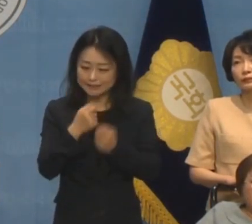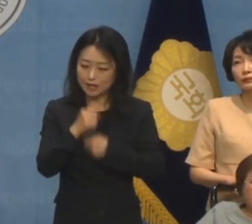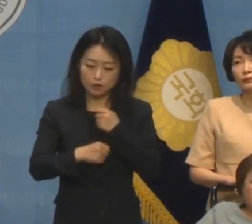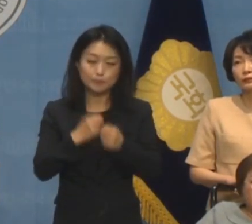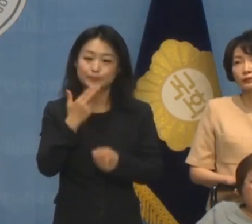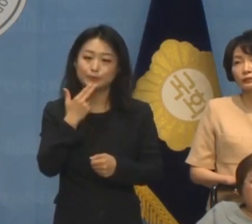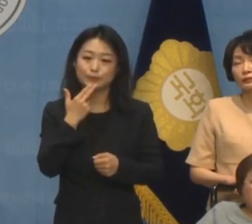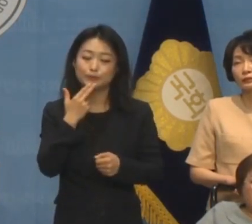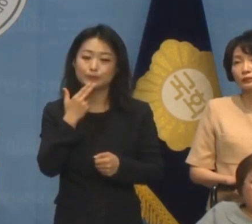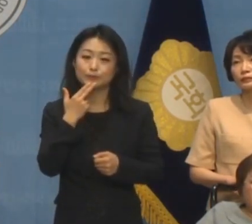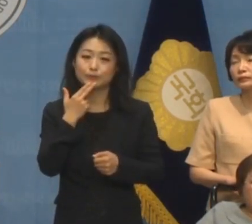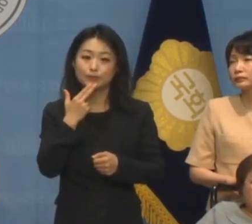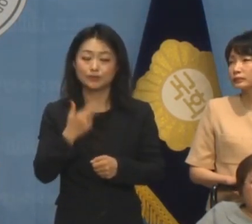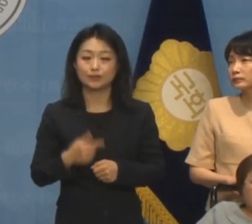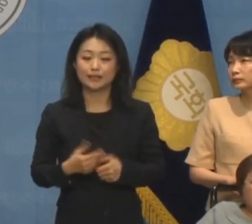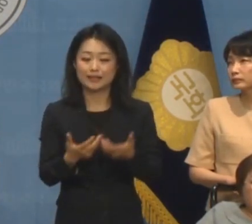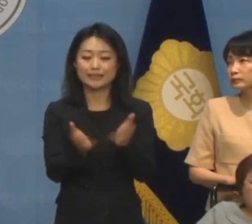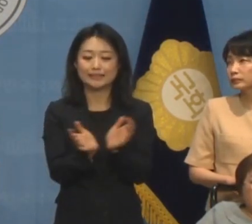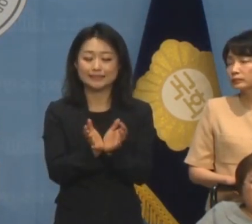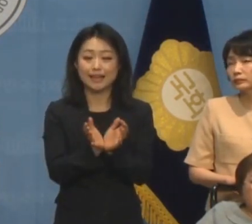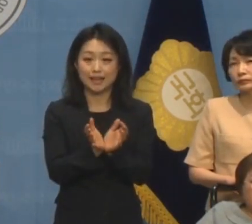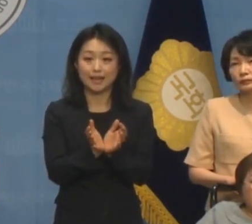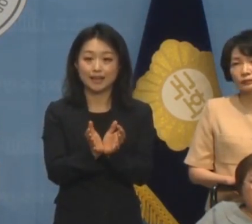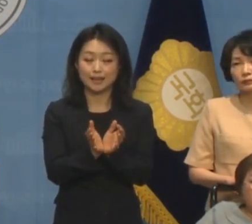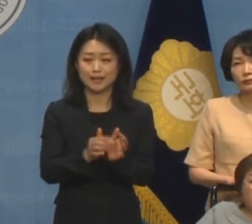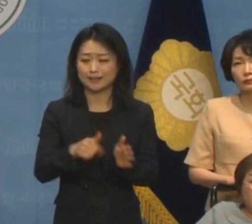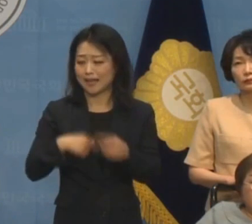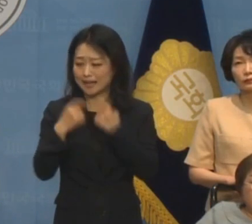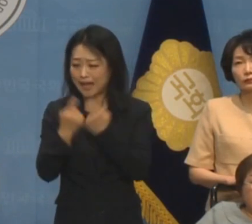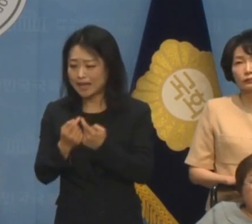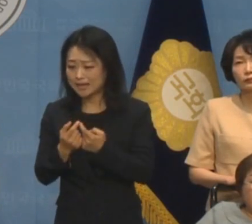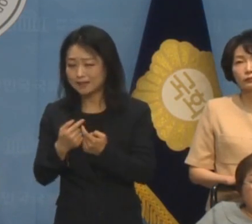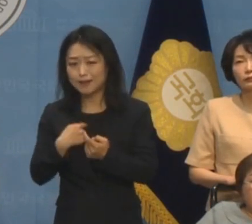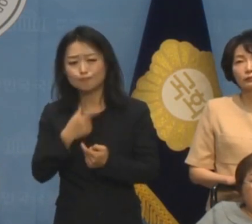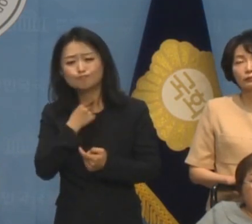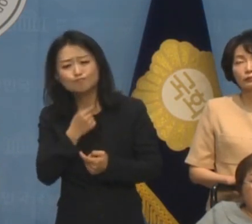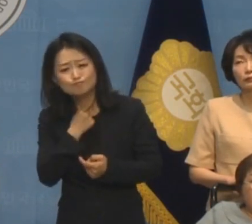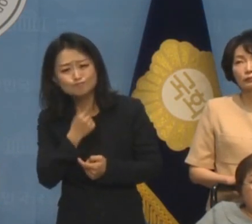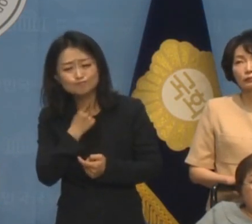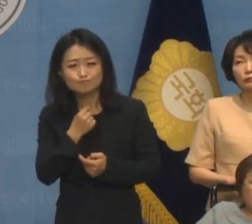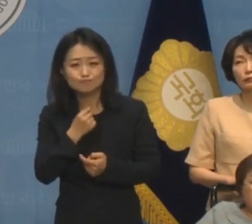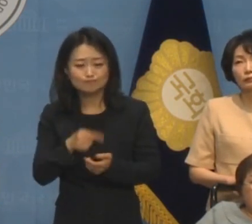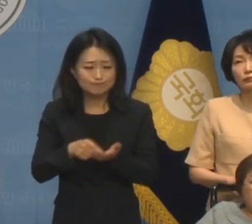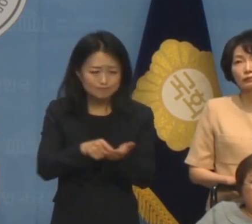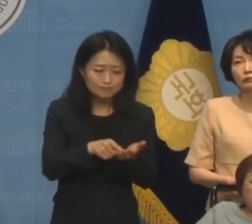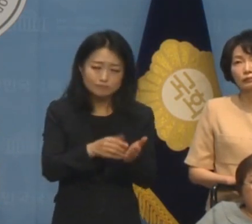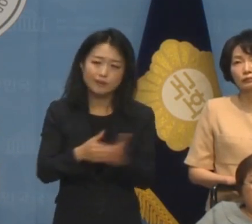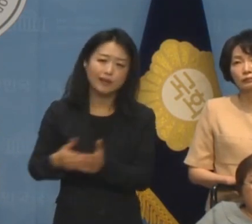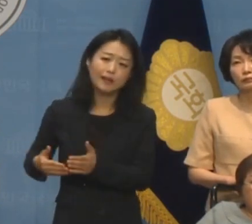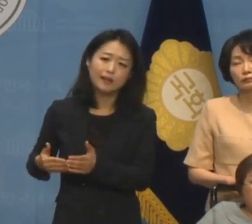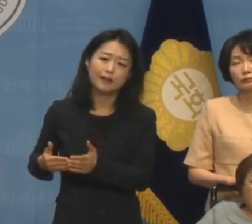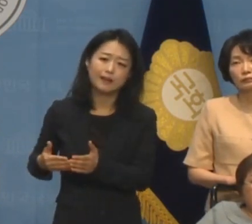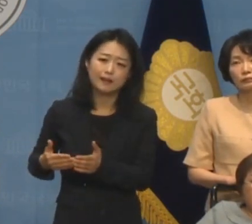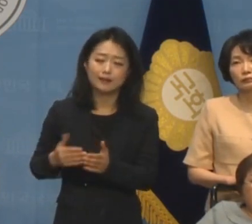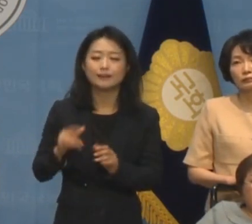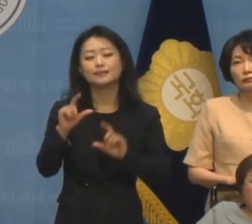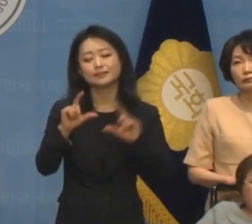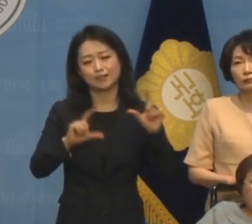단체라는 이름으로 내가 개인적인 욕망이라든지 그런 것들을 펼칠 수가 없는 것이 환경입니다.